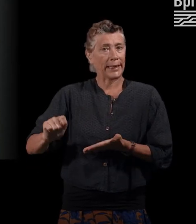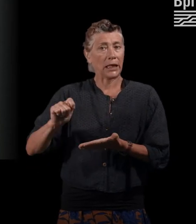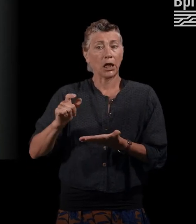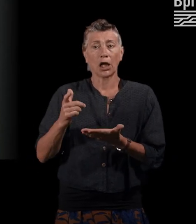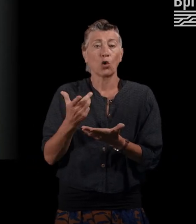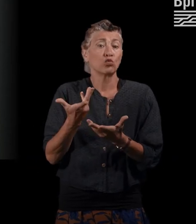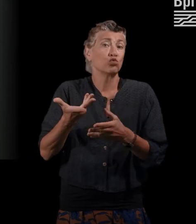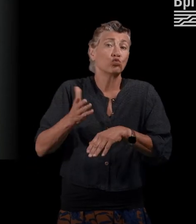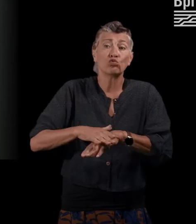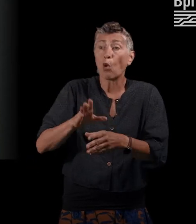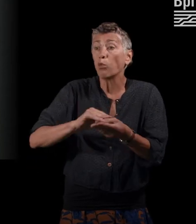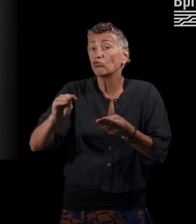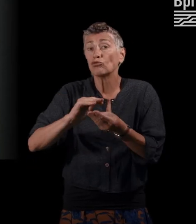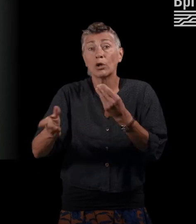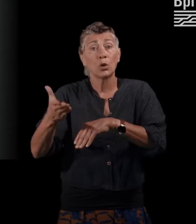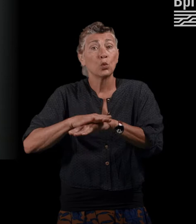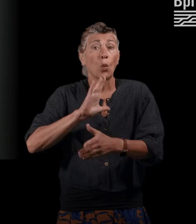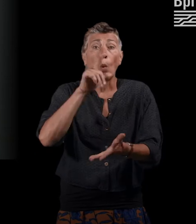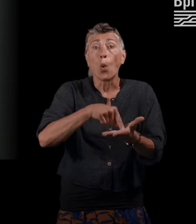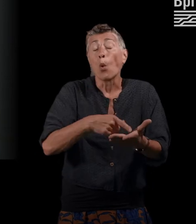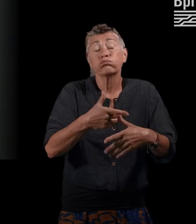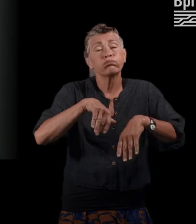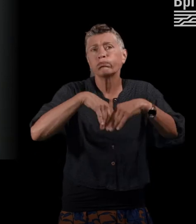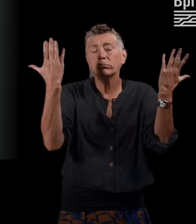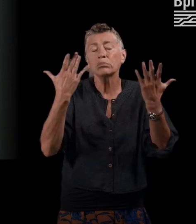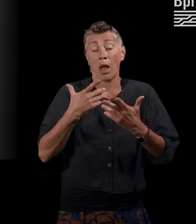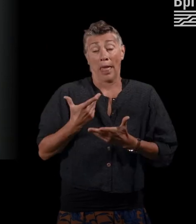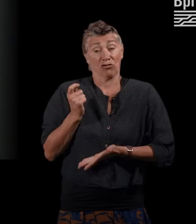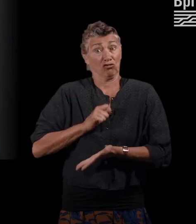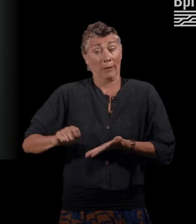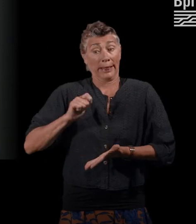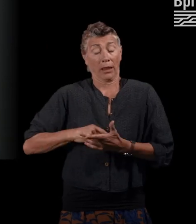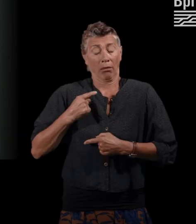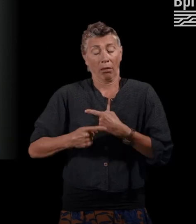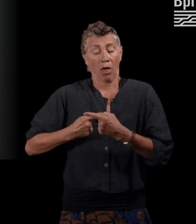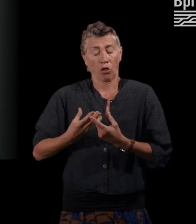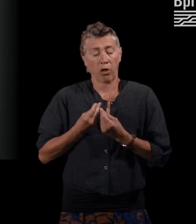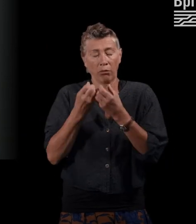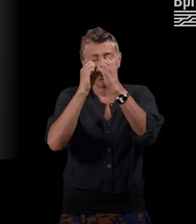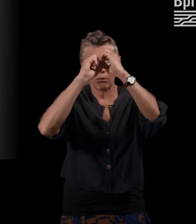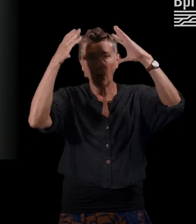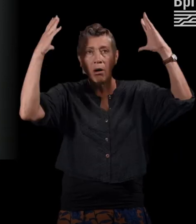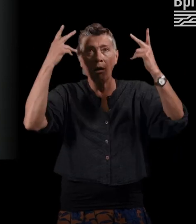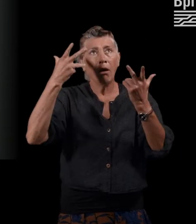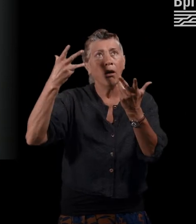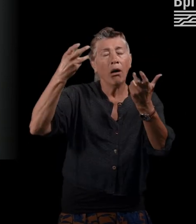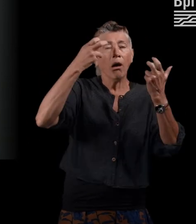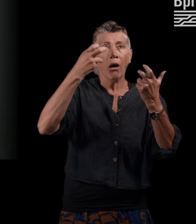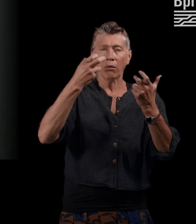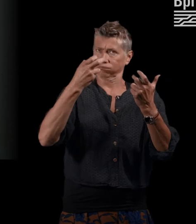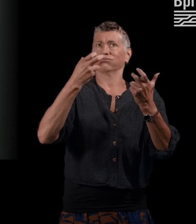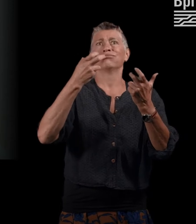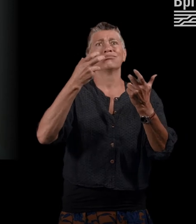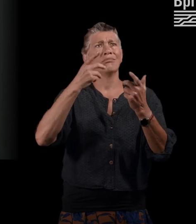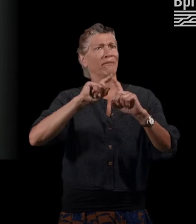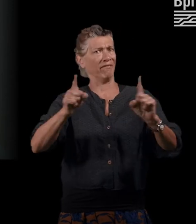écrire sur un objet ou sur un lieu, en l'écrivant, je développe une nouvelle lecture et qui